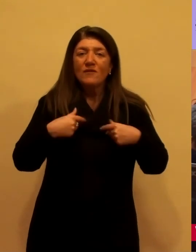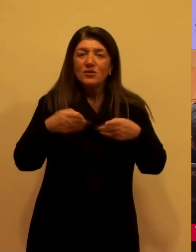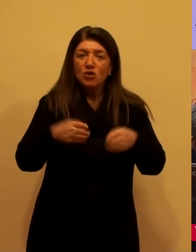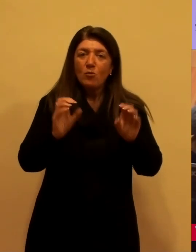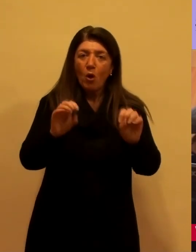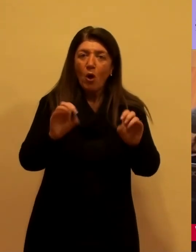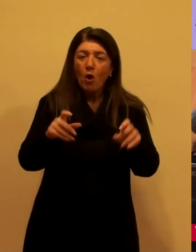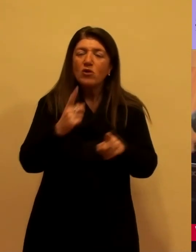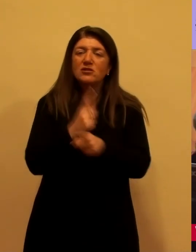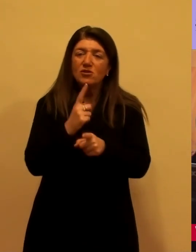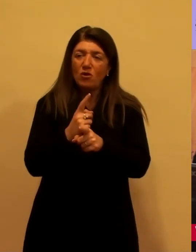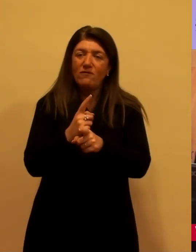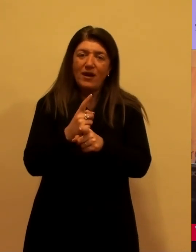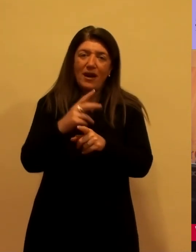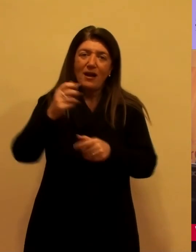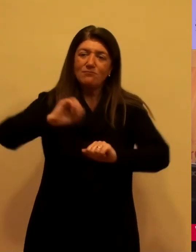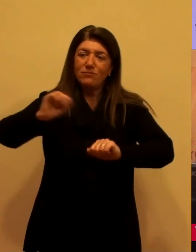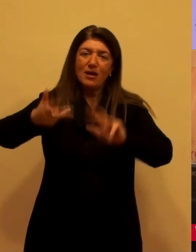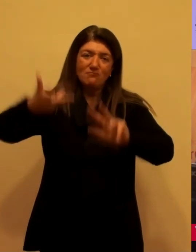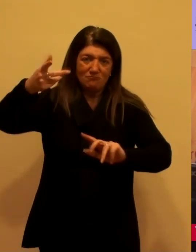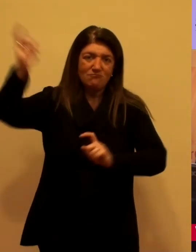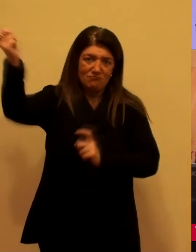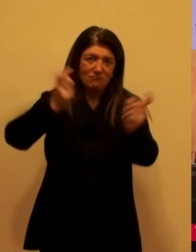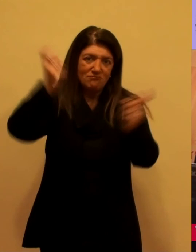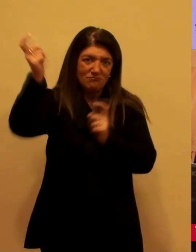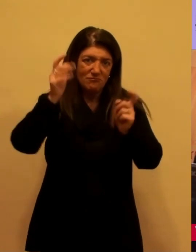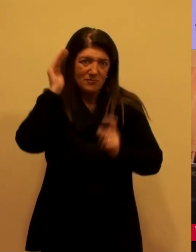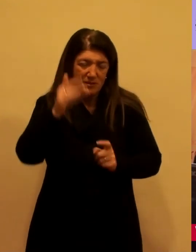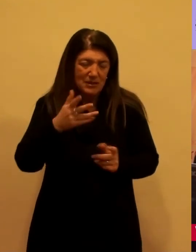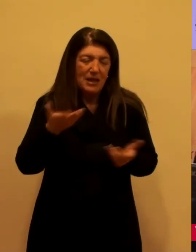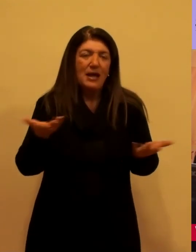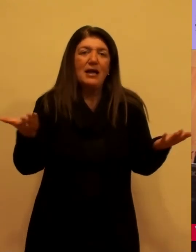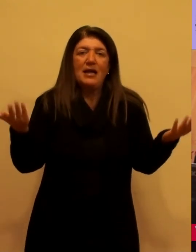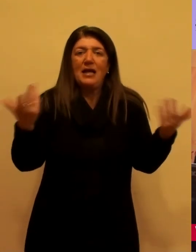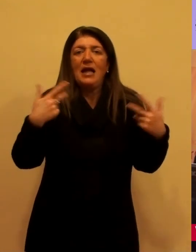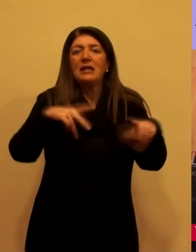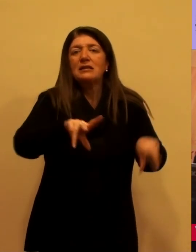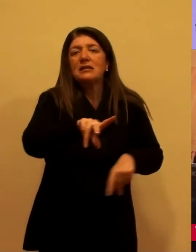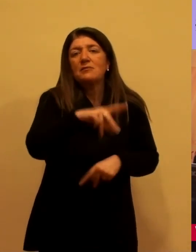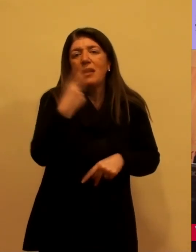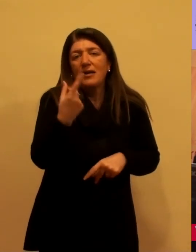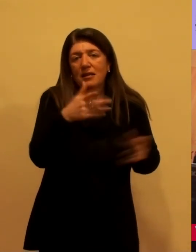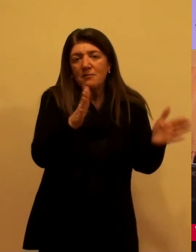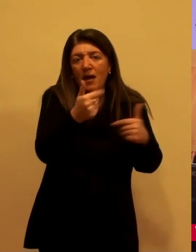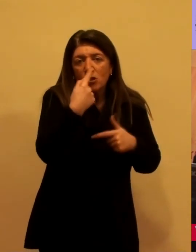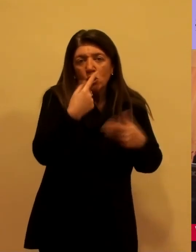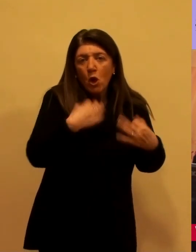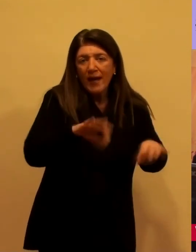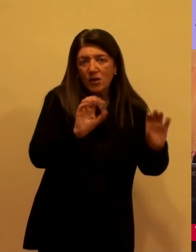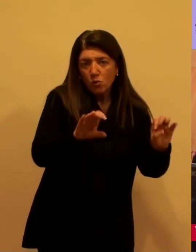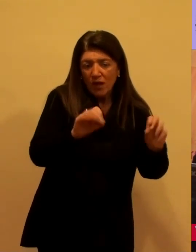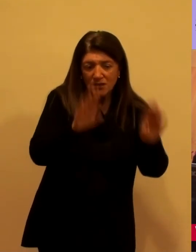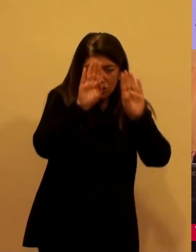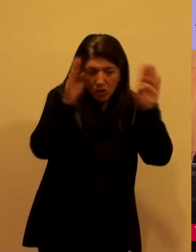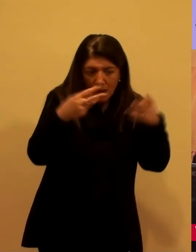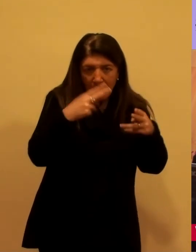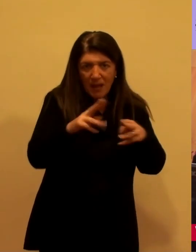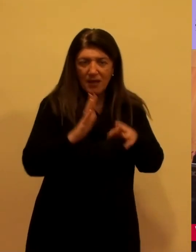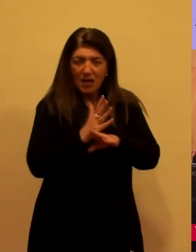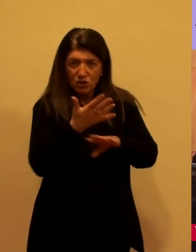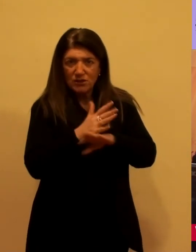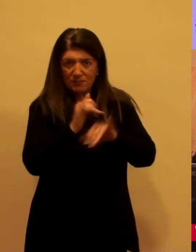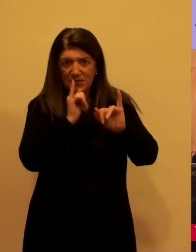direzione, i conservatori, cioè in genere se ne occupa il Dipartimento Educazione ovviamente dell'accessibilità, però